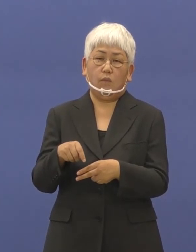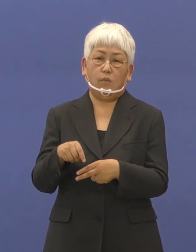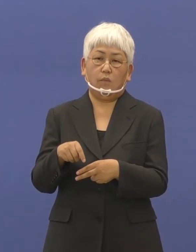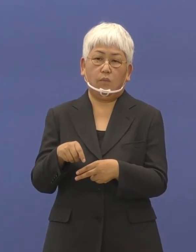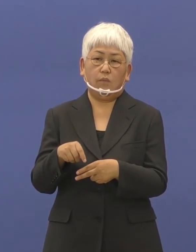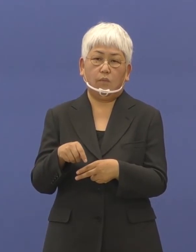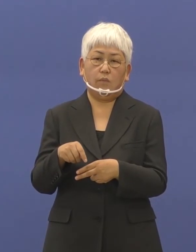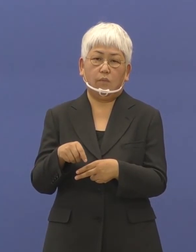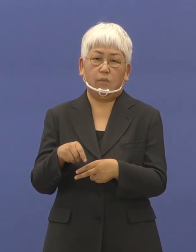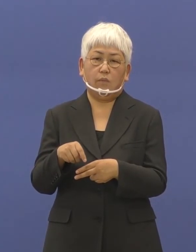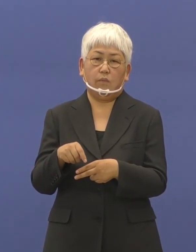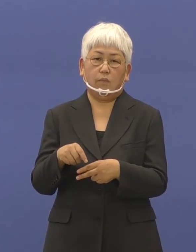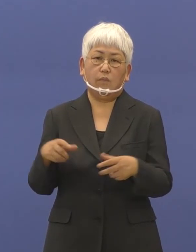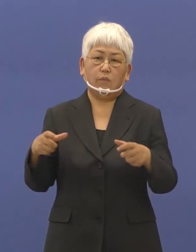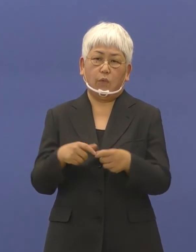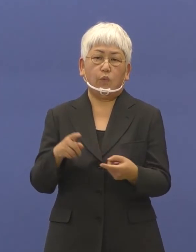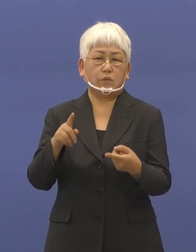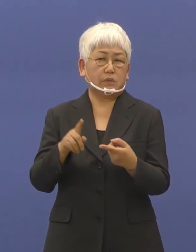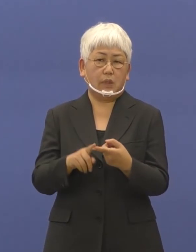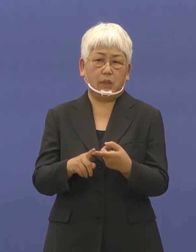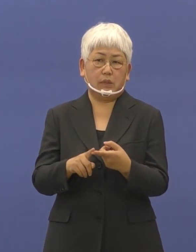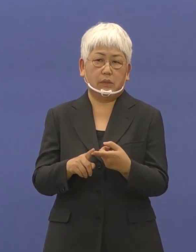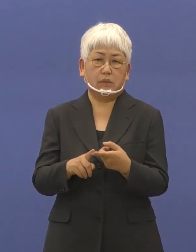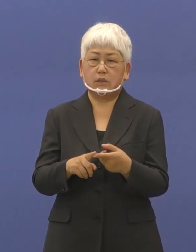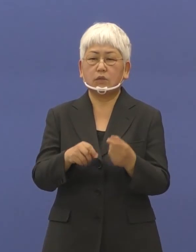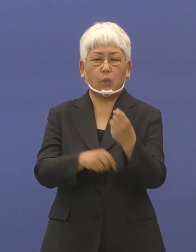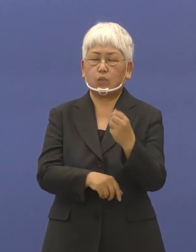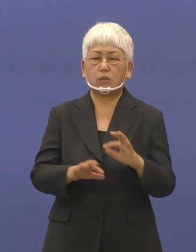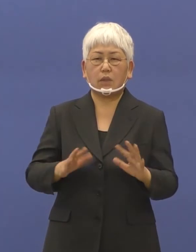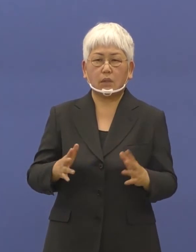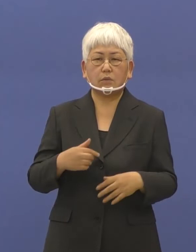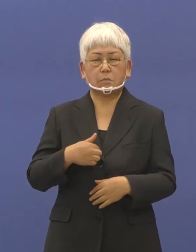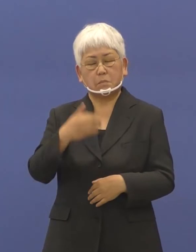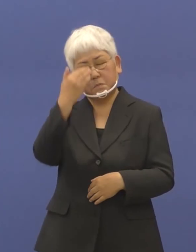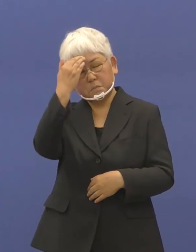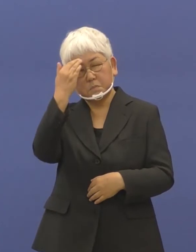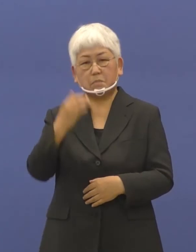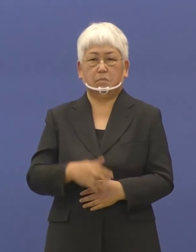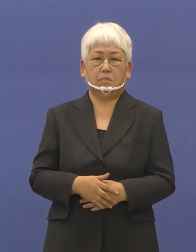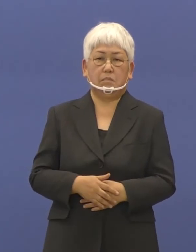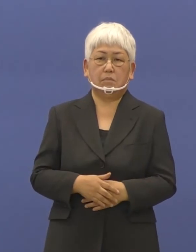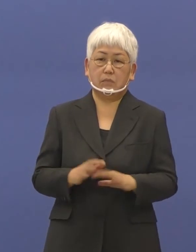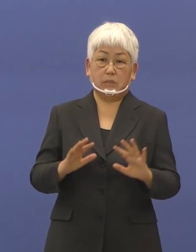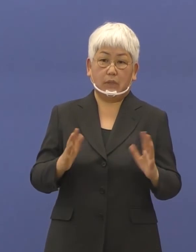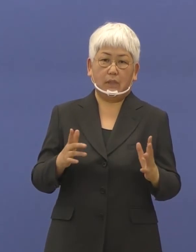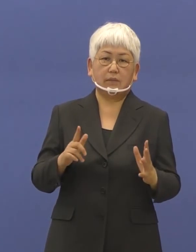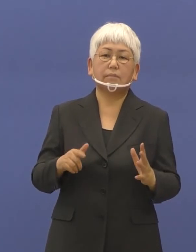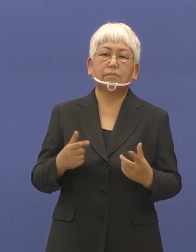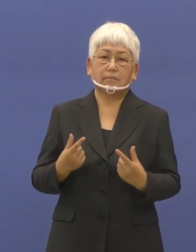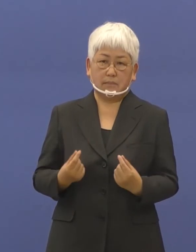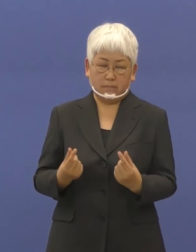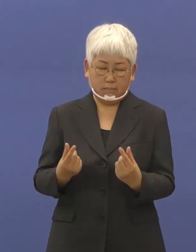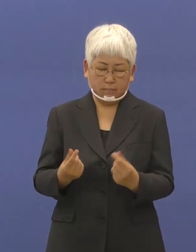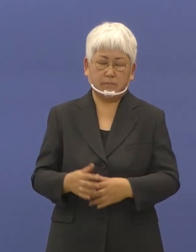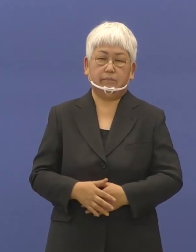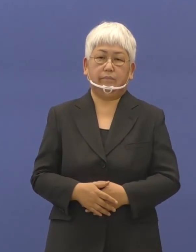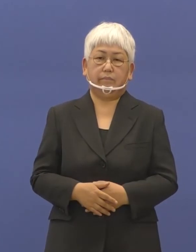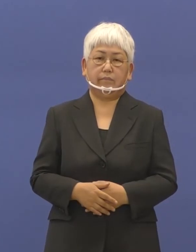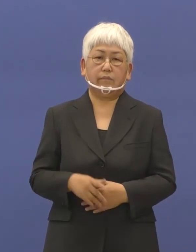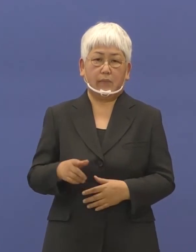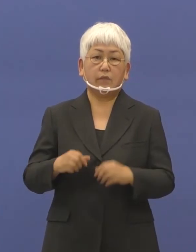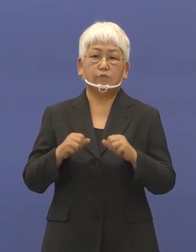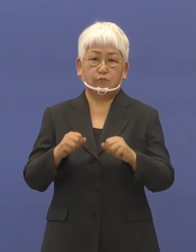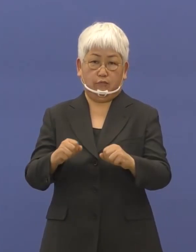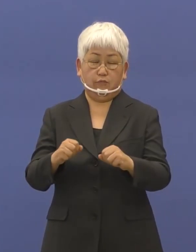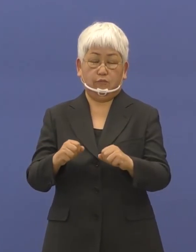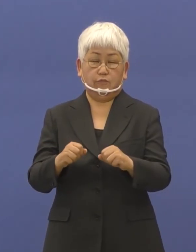合理的な根拠なくこう不利になったり困ったりしないようにしていきたいっ